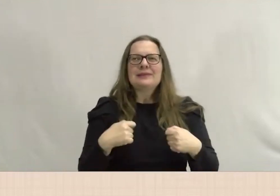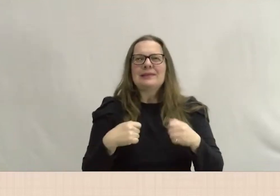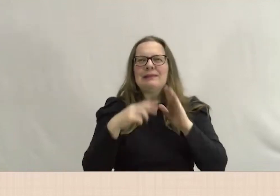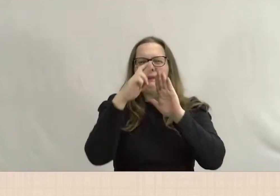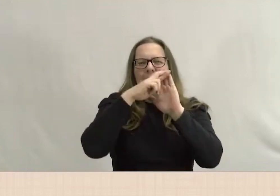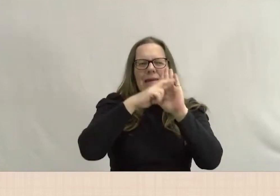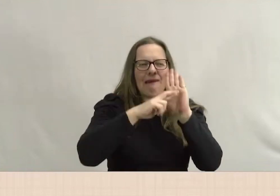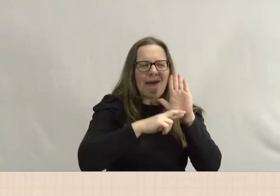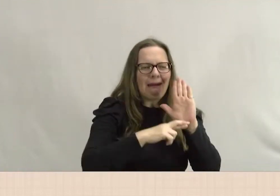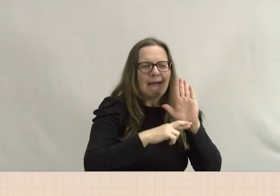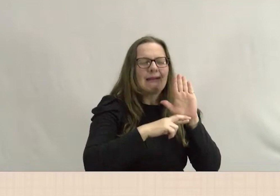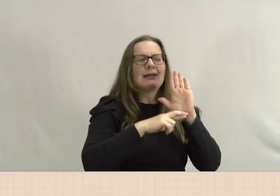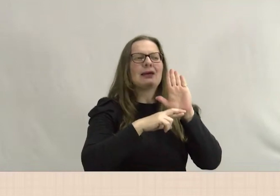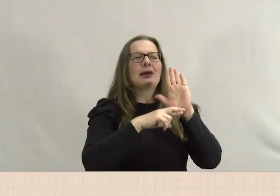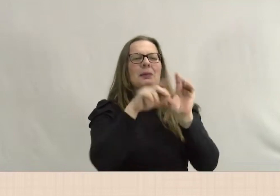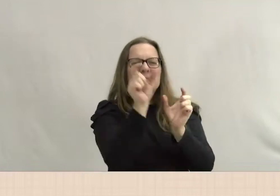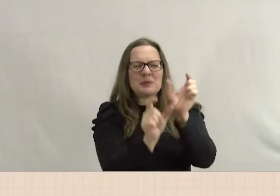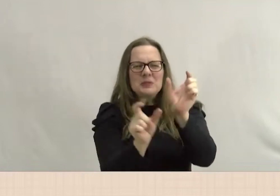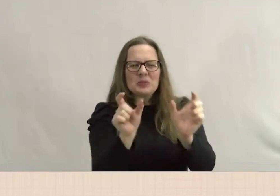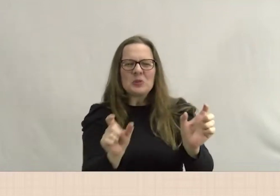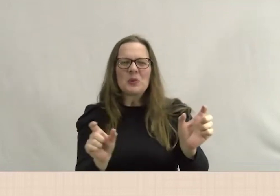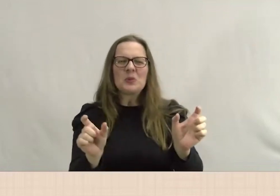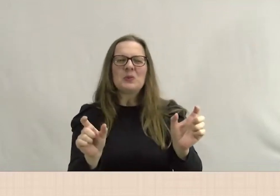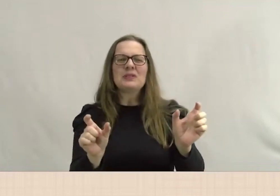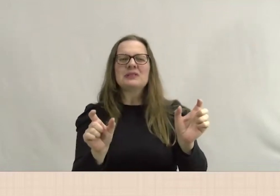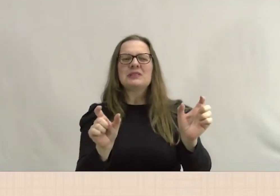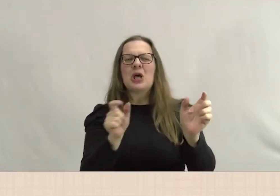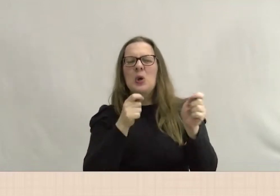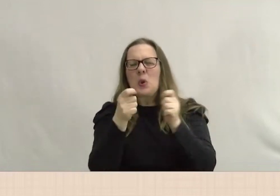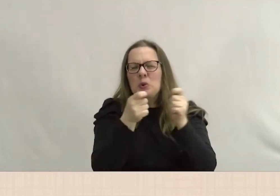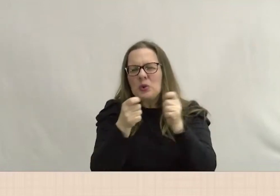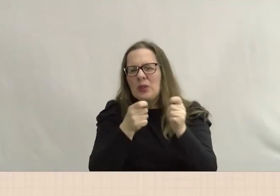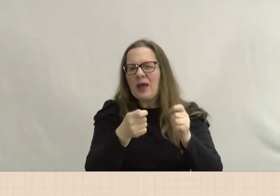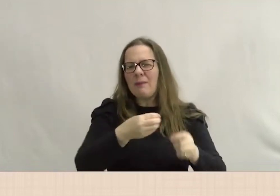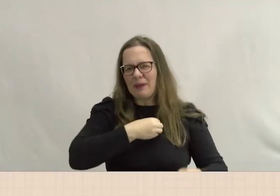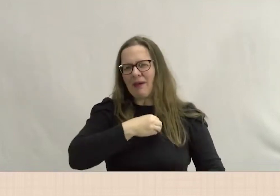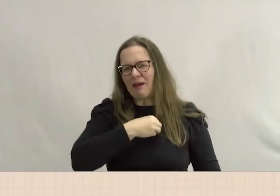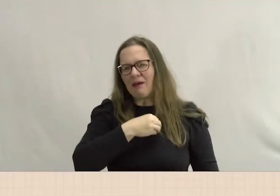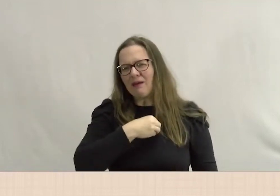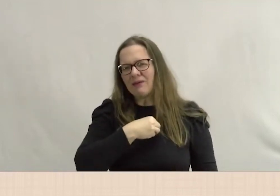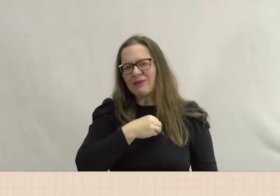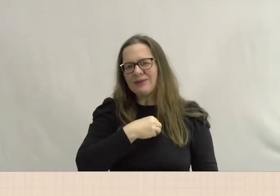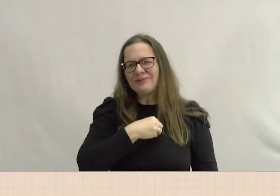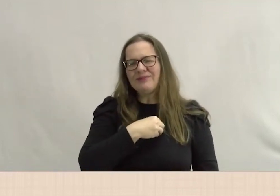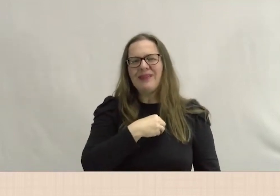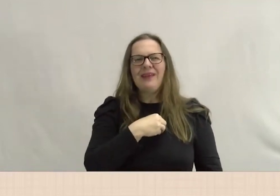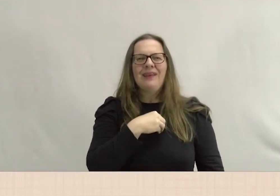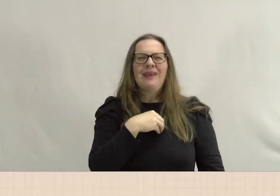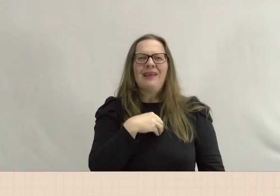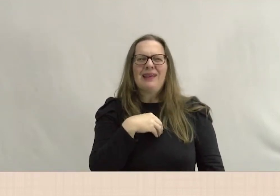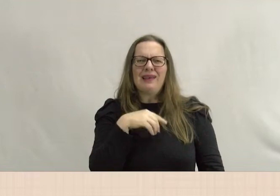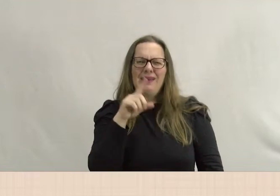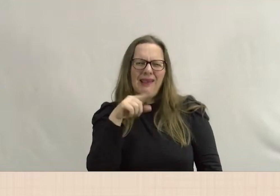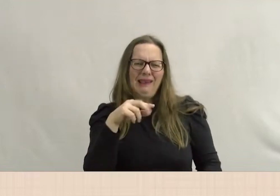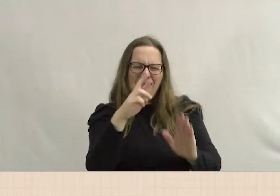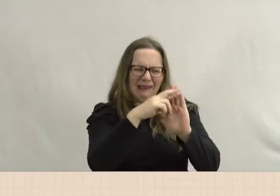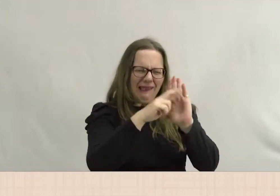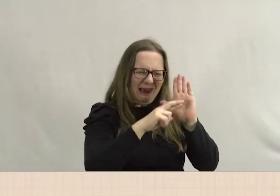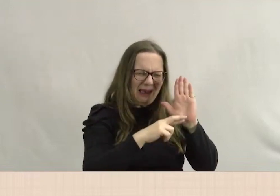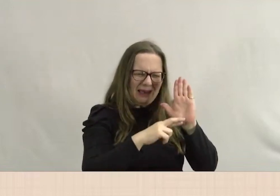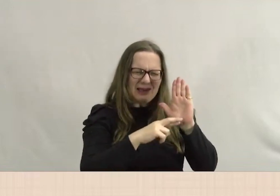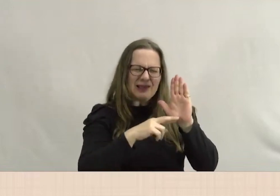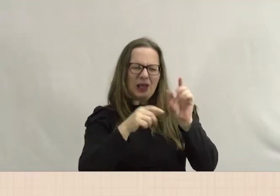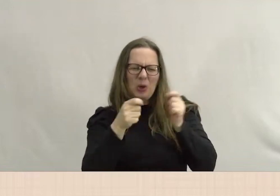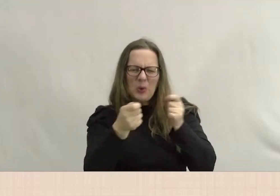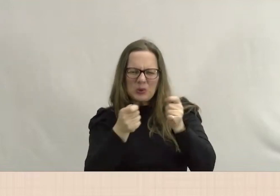ele sofrer, para eu poder vencer o pecado. Não deixa ele dormir, fazer vigílias e mais vigílias, deixa ele ficar